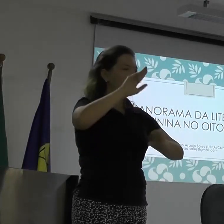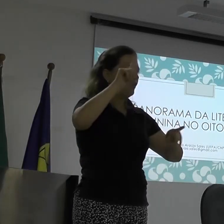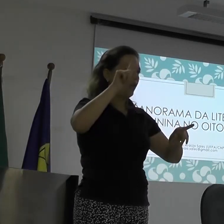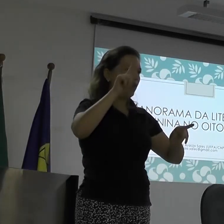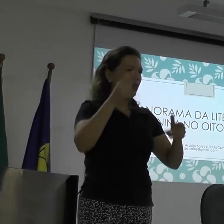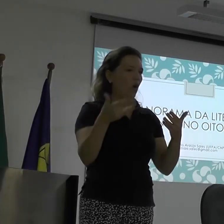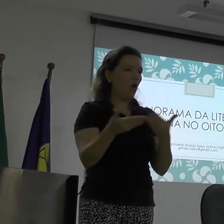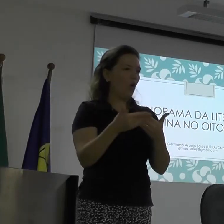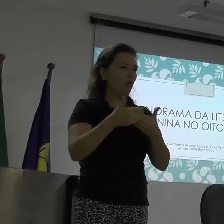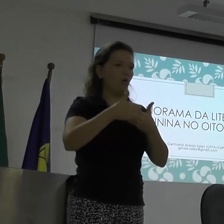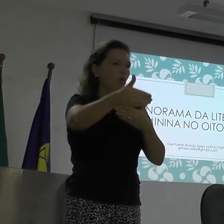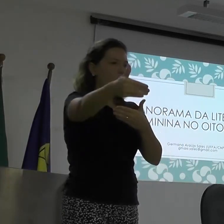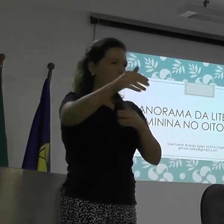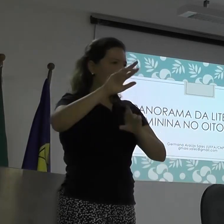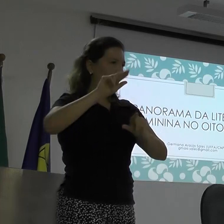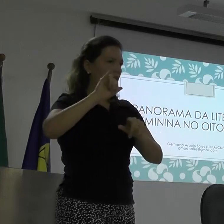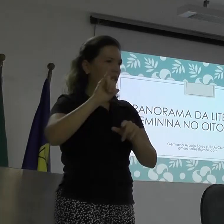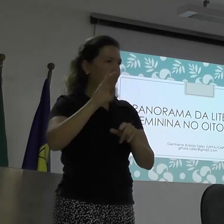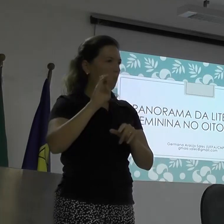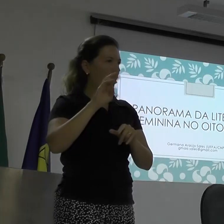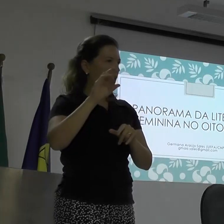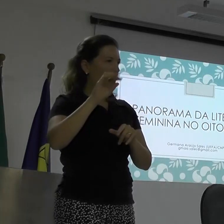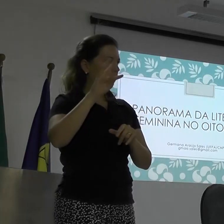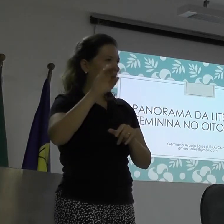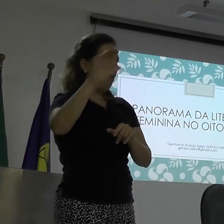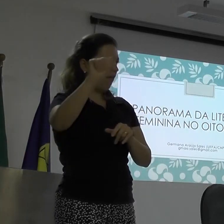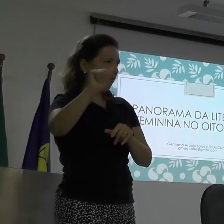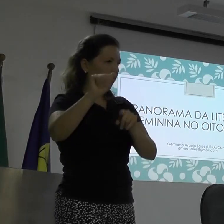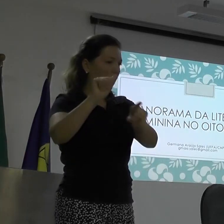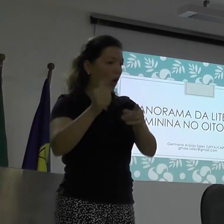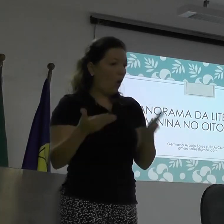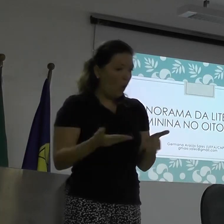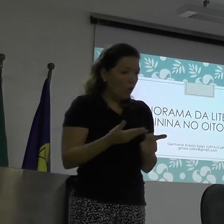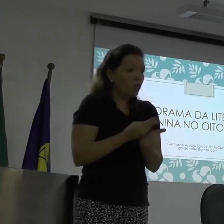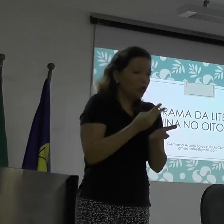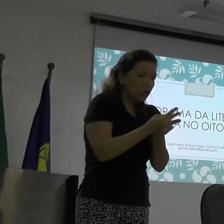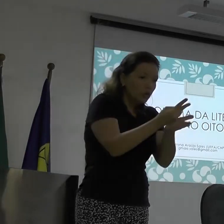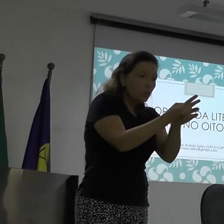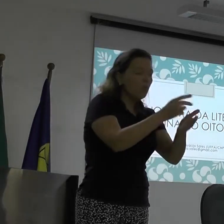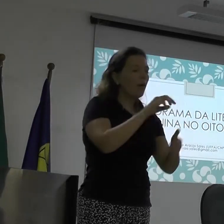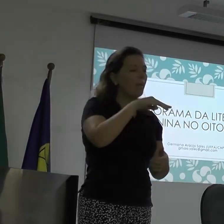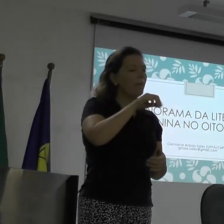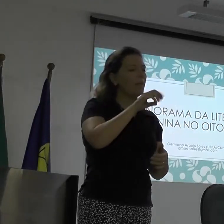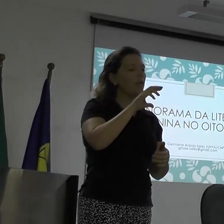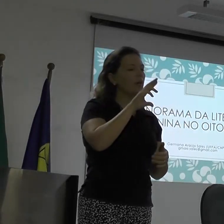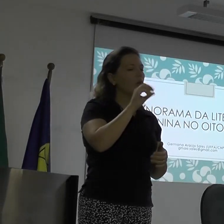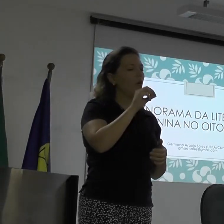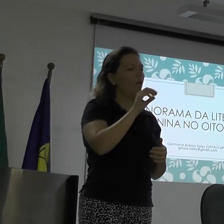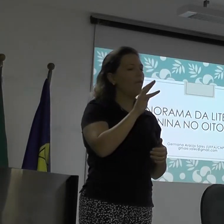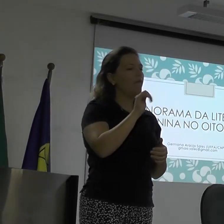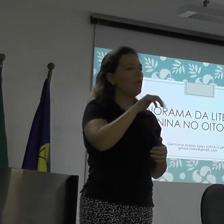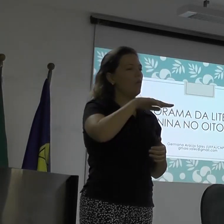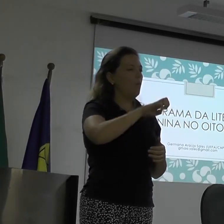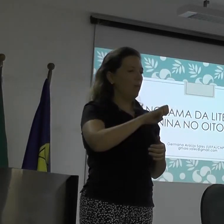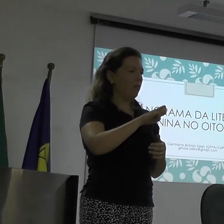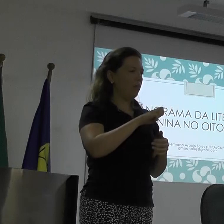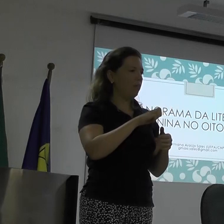na hemeroteca, né? Tem muita coisa que ainda está em microfilme. E para mim,